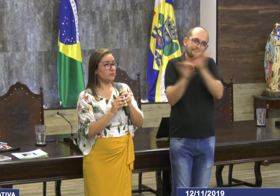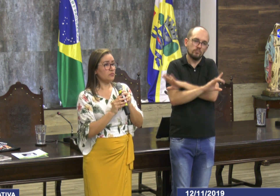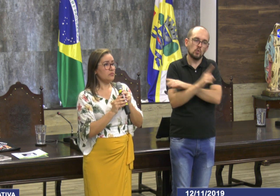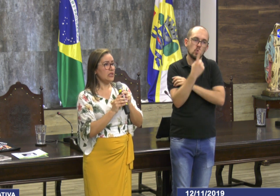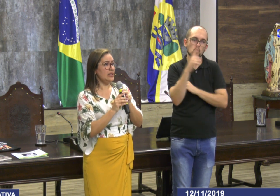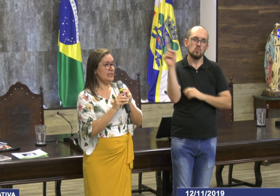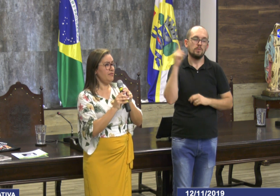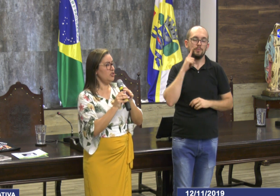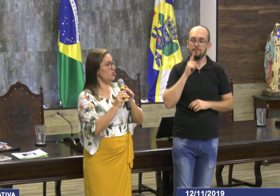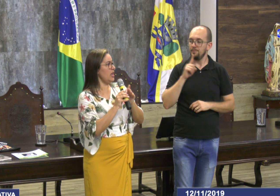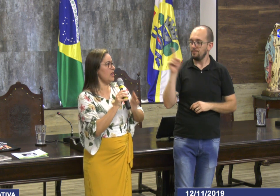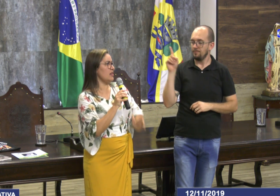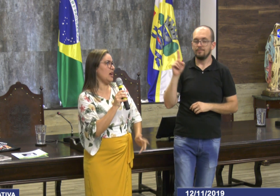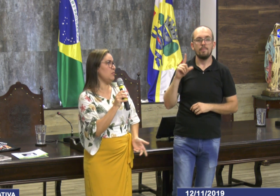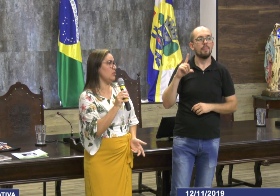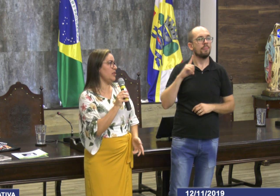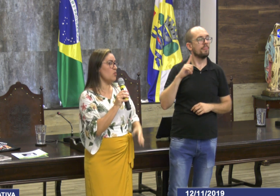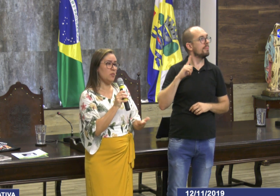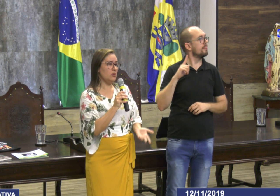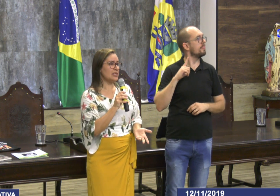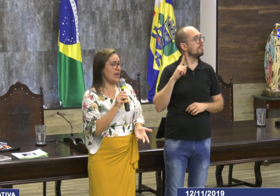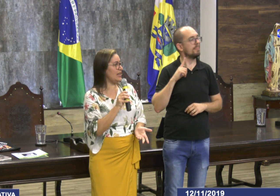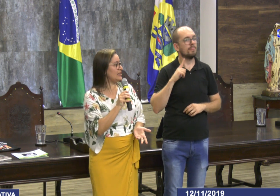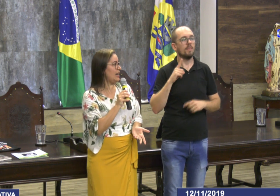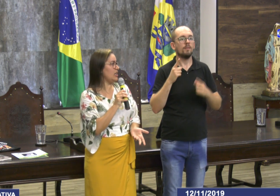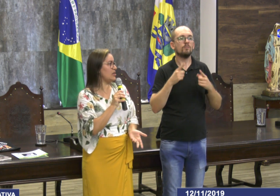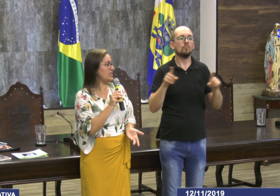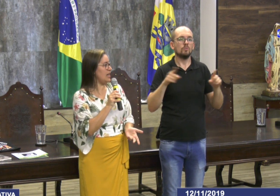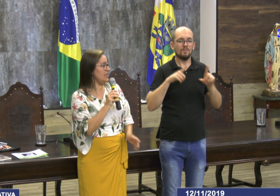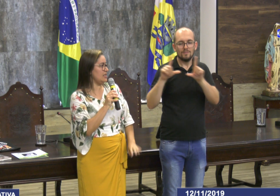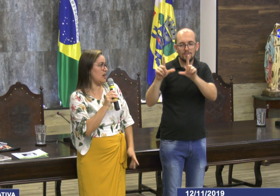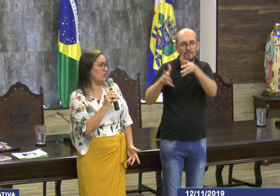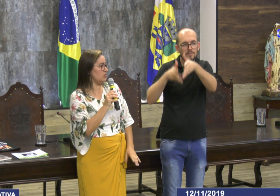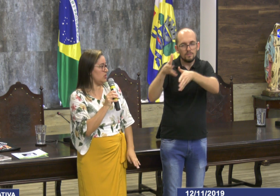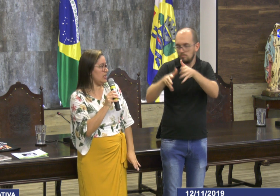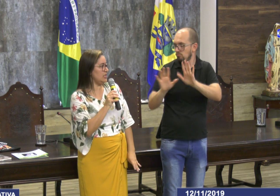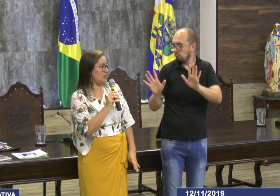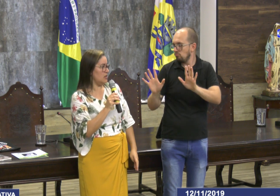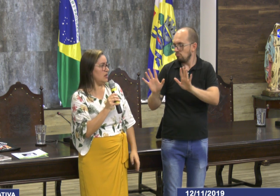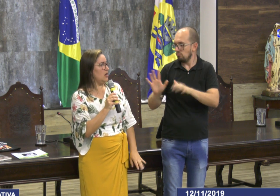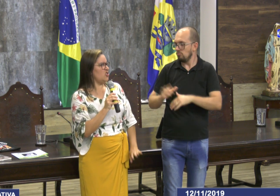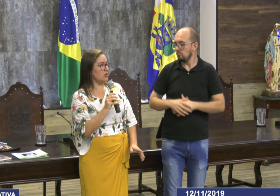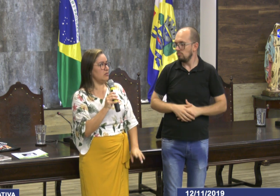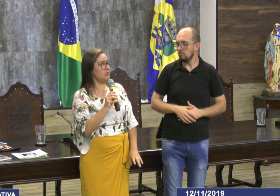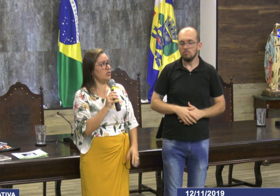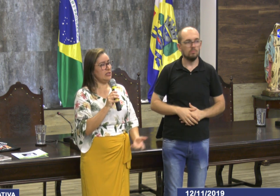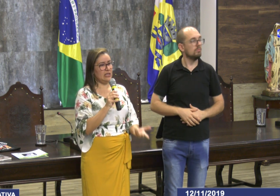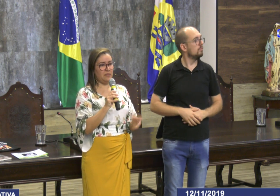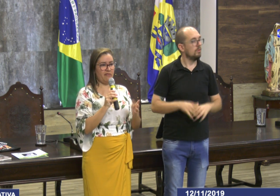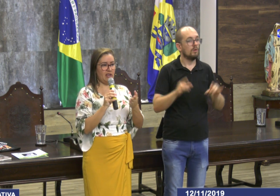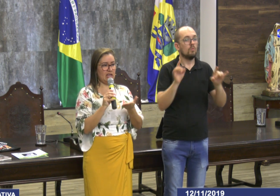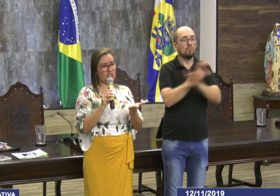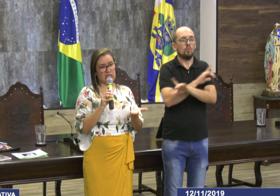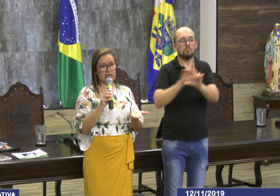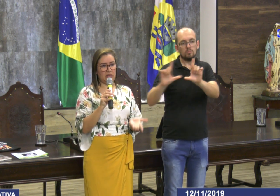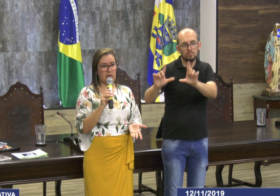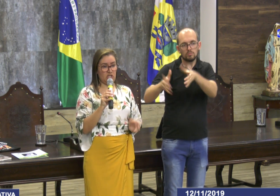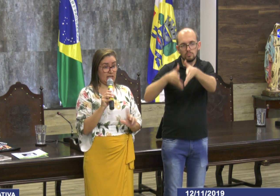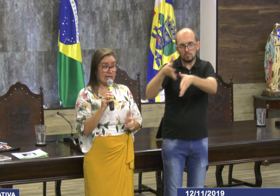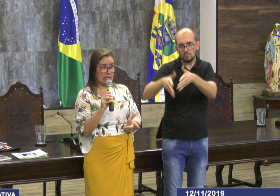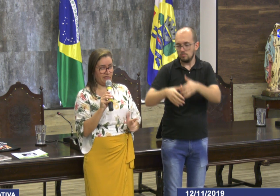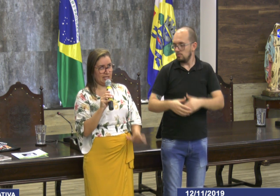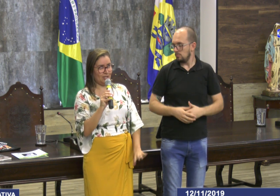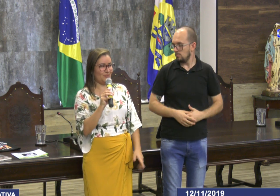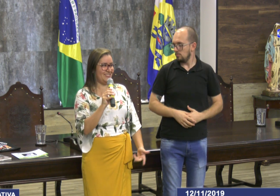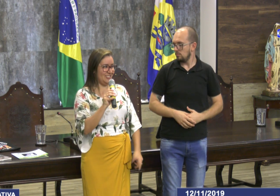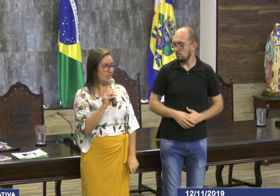ele. Nesse vídeo tem uma música, ela está em língua de sinais, Adalto? Não sei se dá para ver a legenda também, a